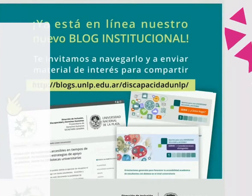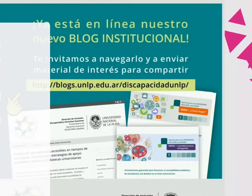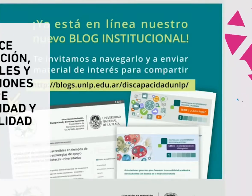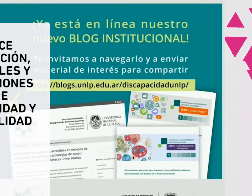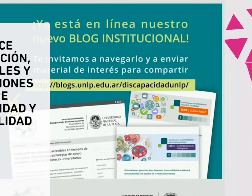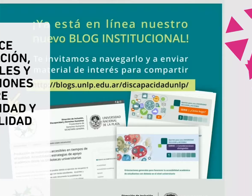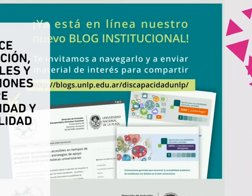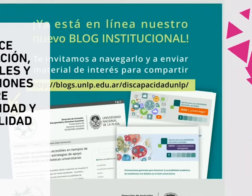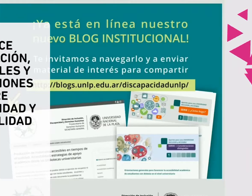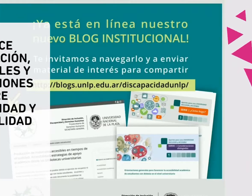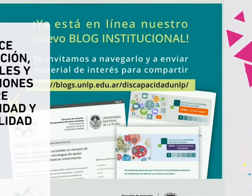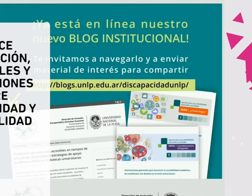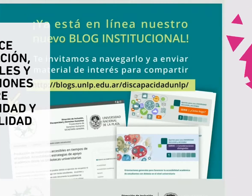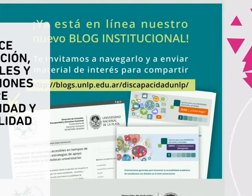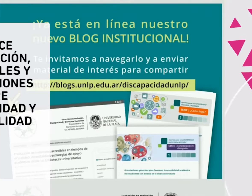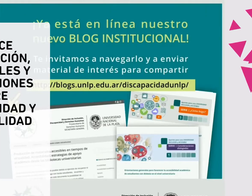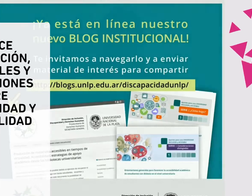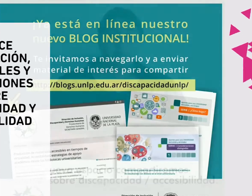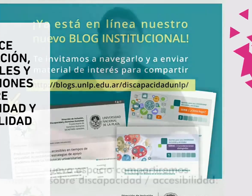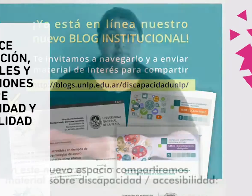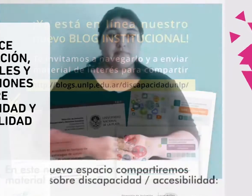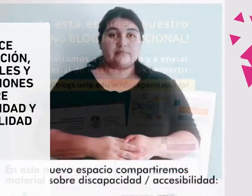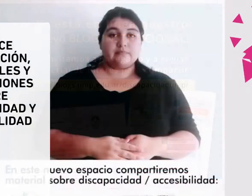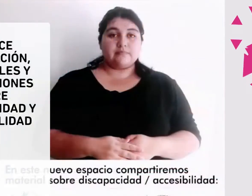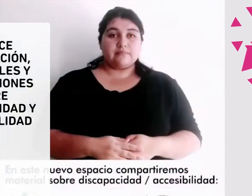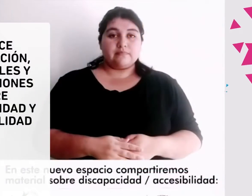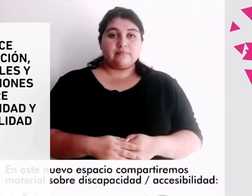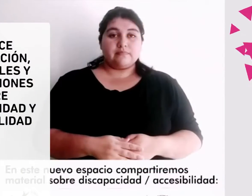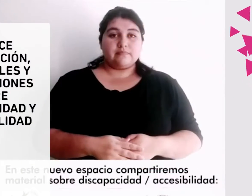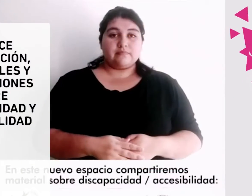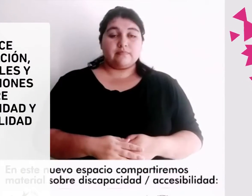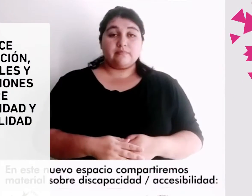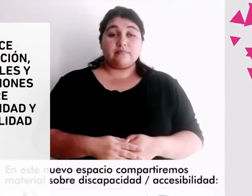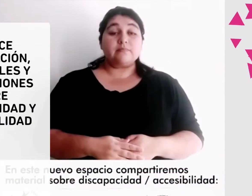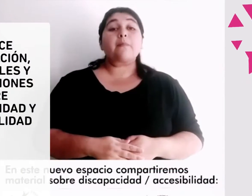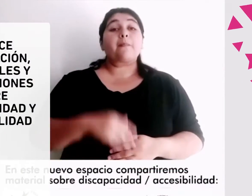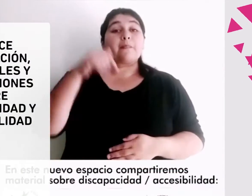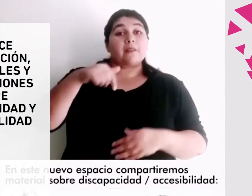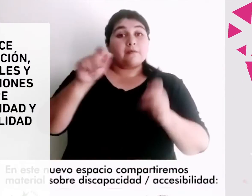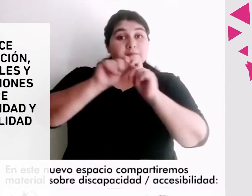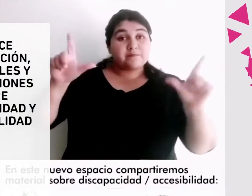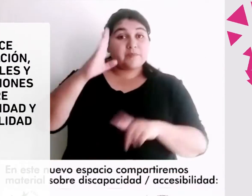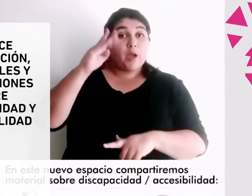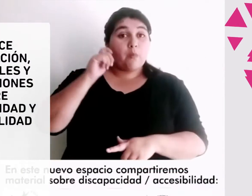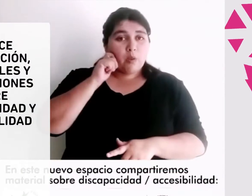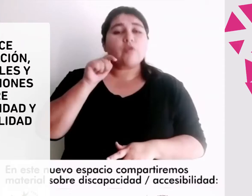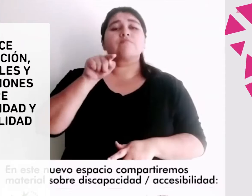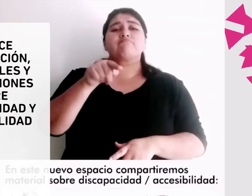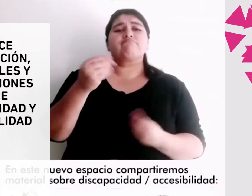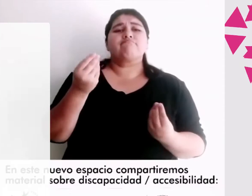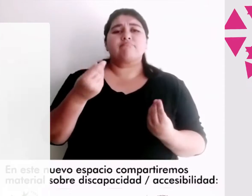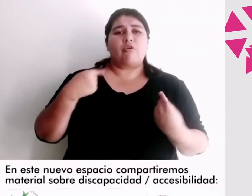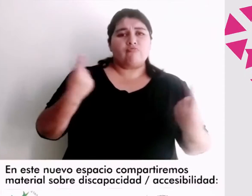nos vimos movidos con suma urgencia para generar apoyos o sostener los